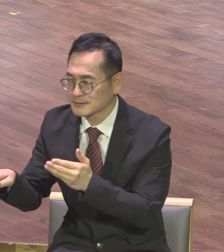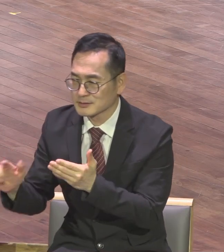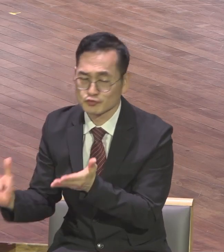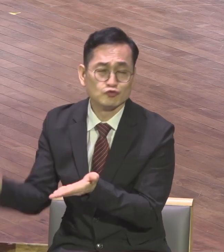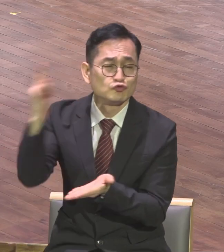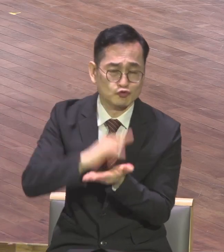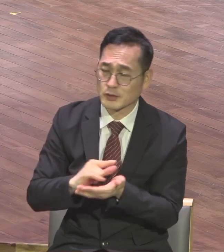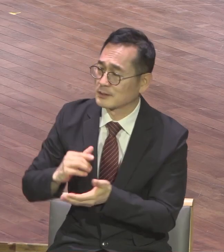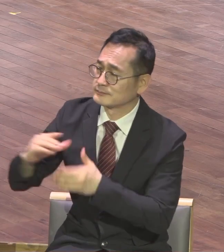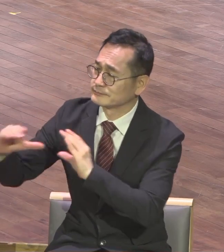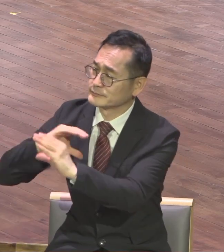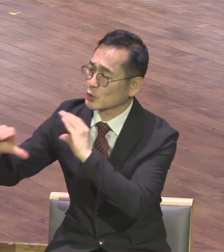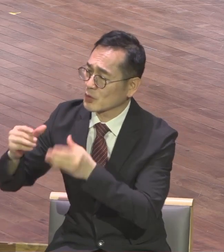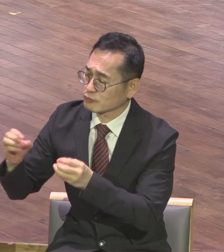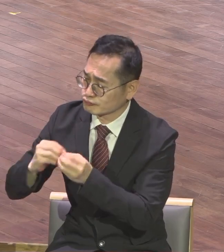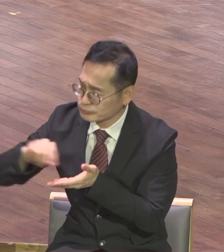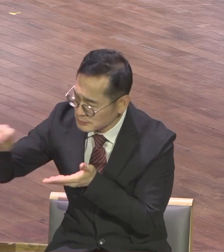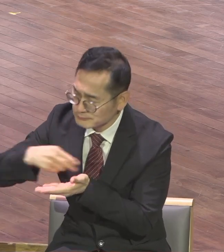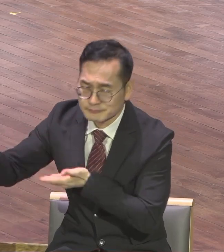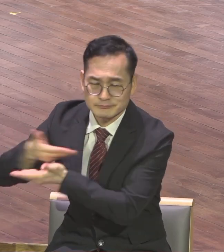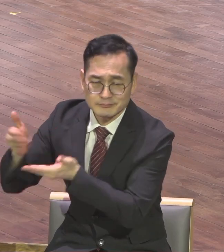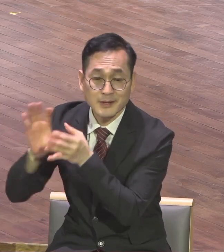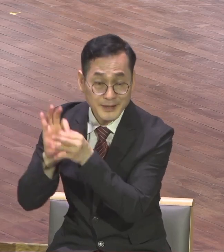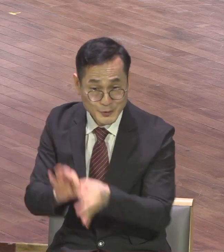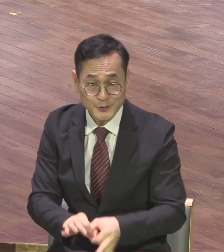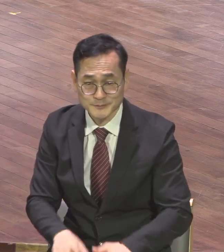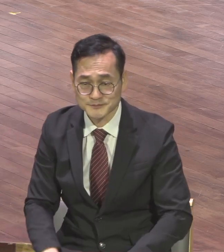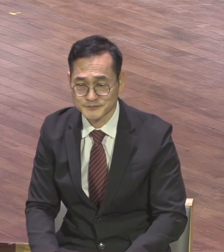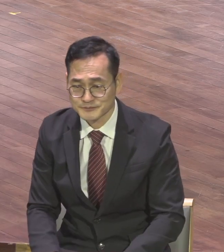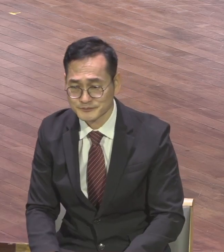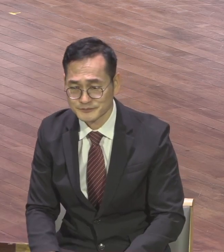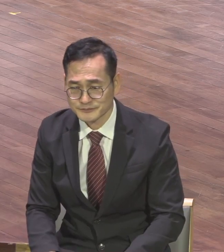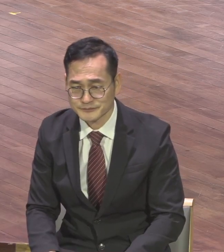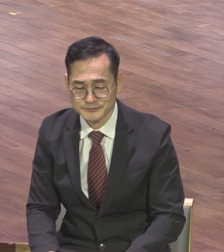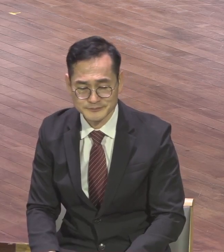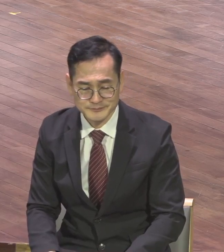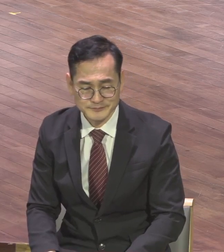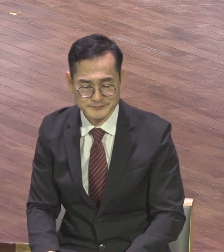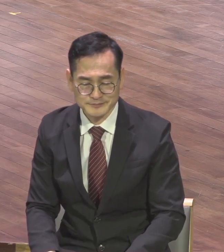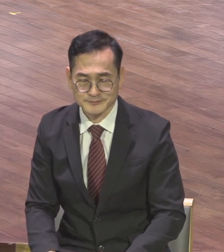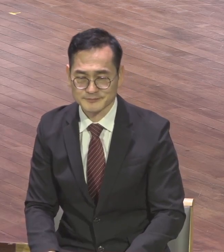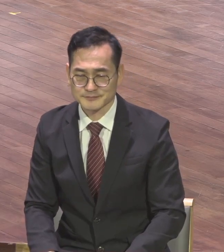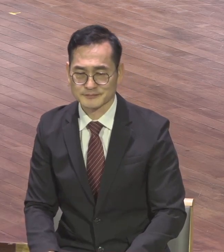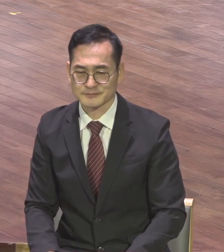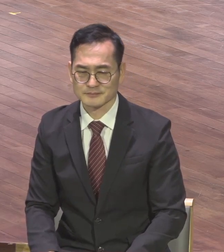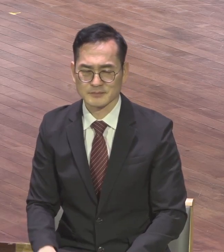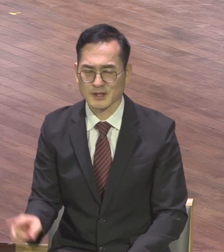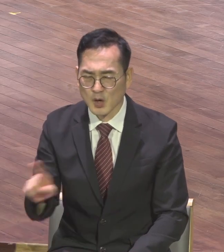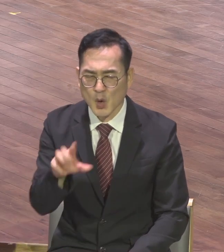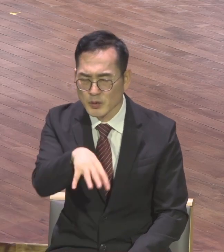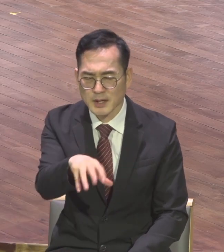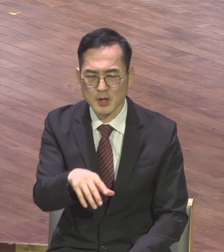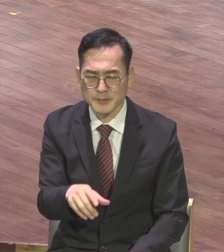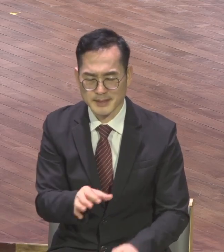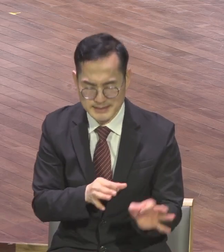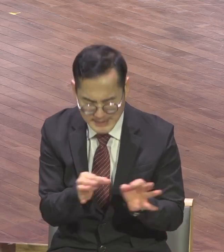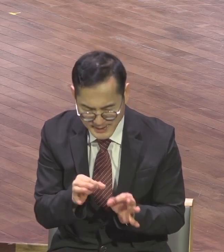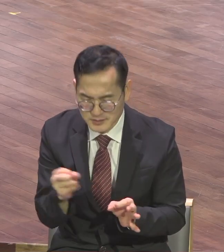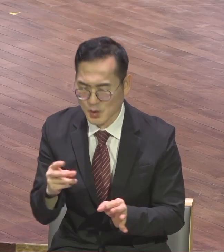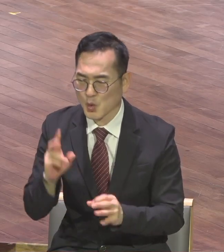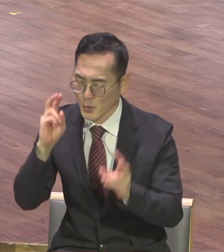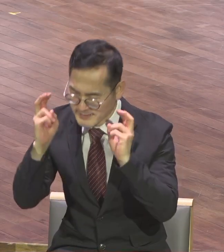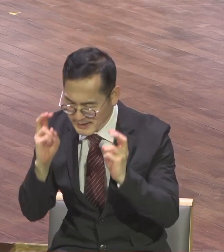무슨 말입니까? 현장에 여러분 삶의 현장에 그것이 가정이든 직장이든 그것이 시장터든 여러분이